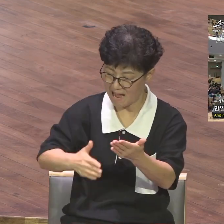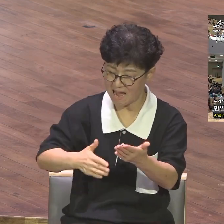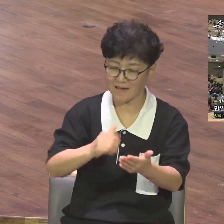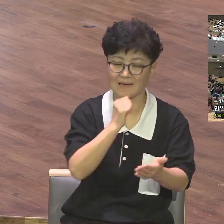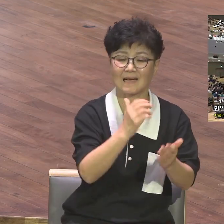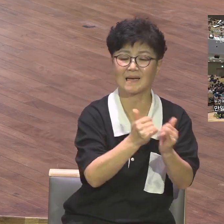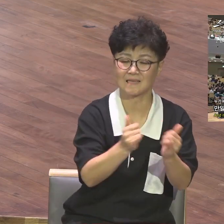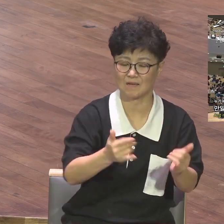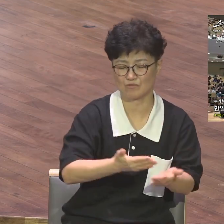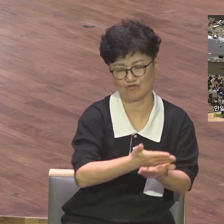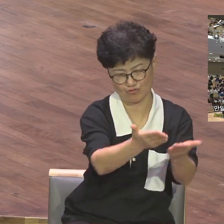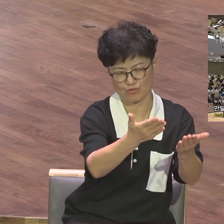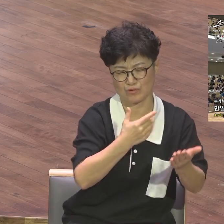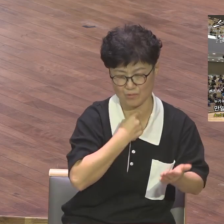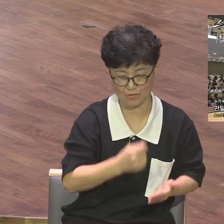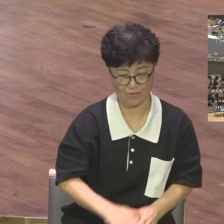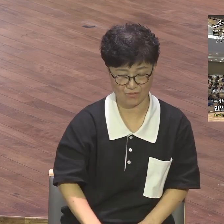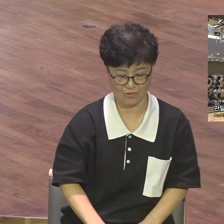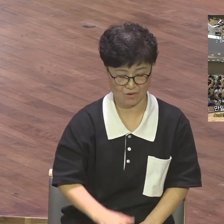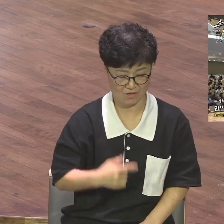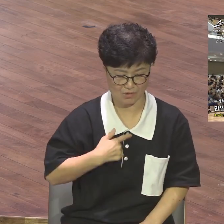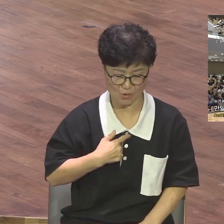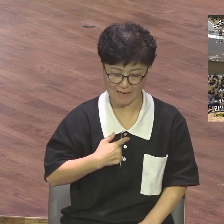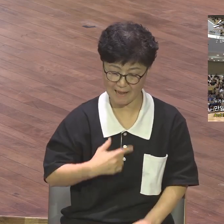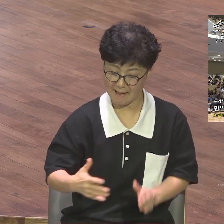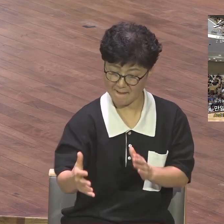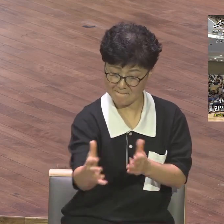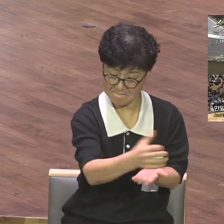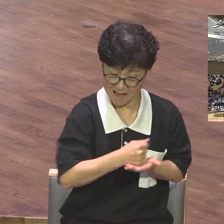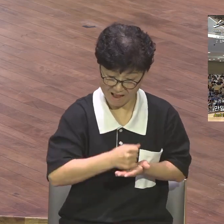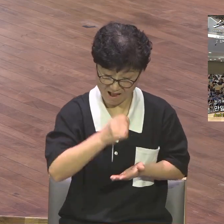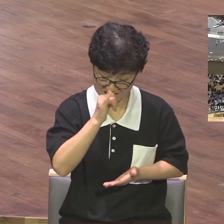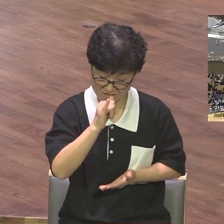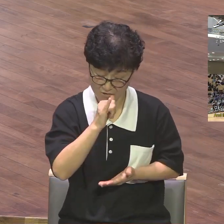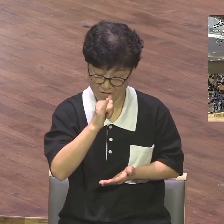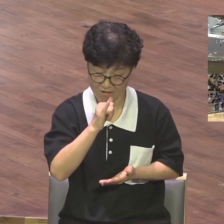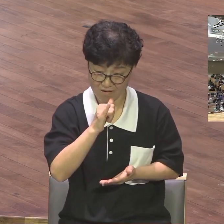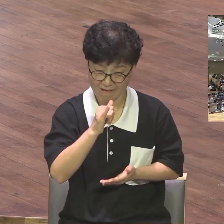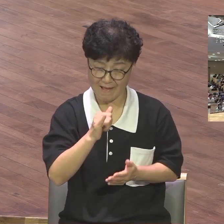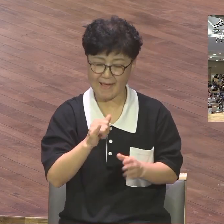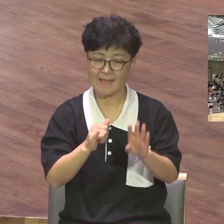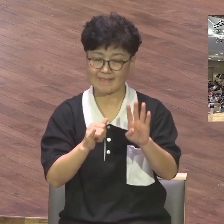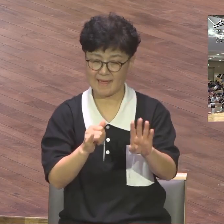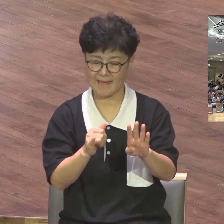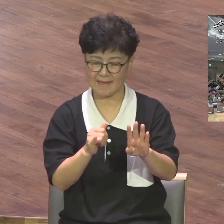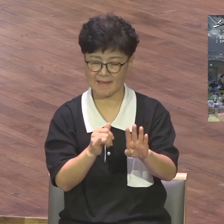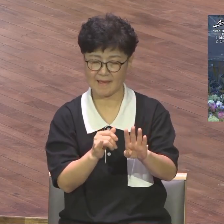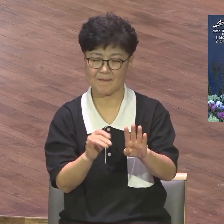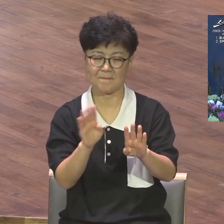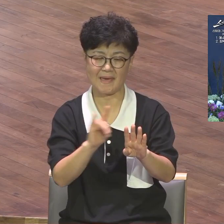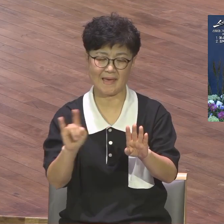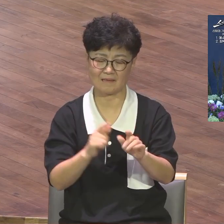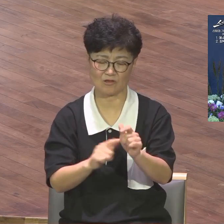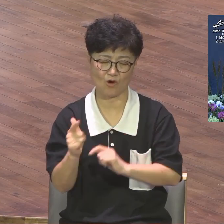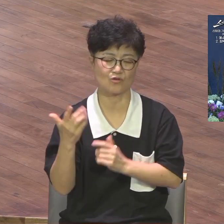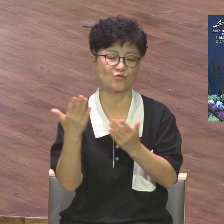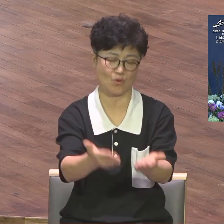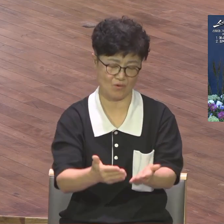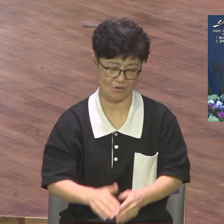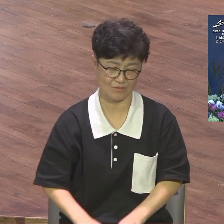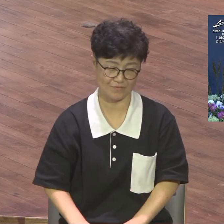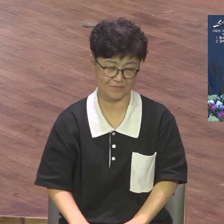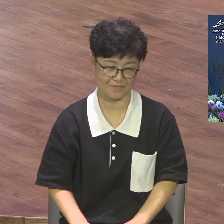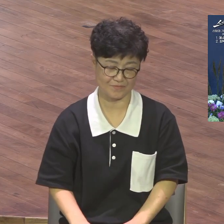것을 속여 빼앗은 일이 있으면 내 갑절이나 갚겠나이다. 삭개오가 예수님을 영접하고 모신